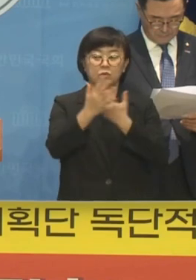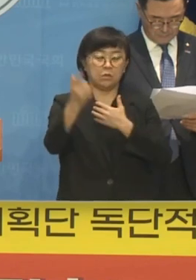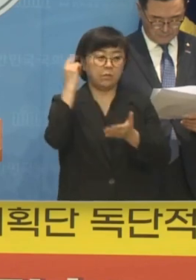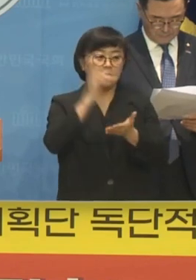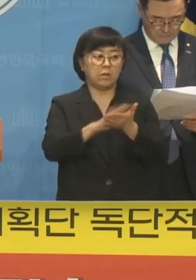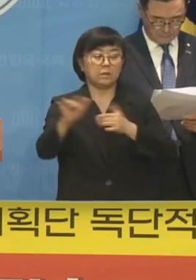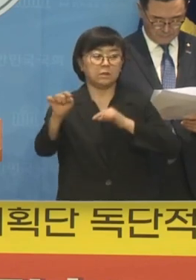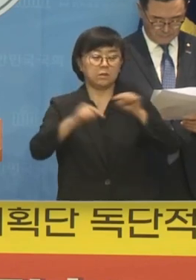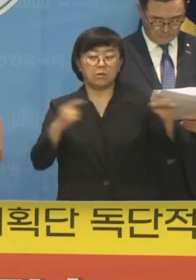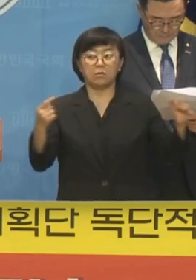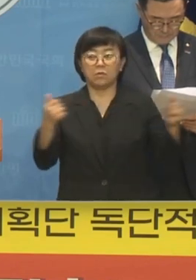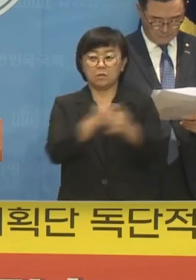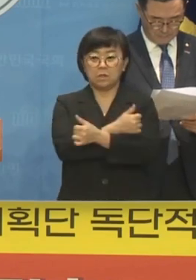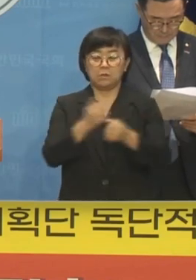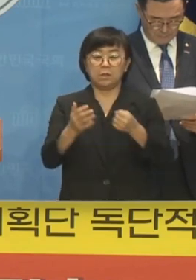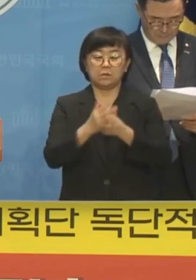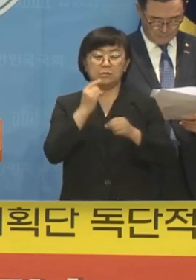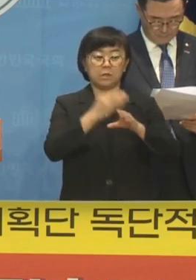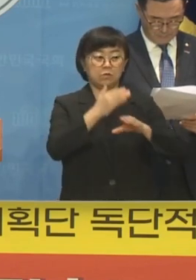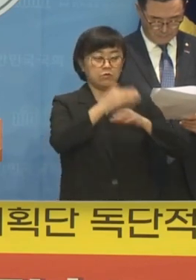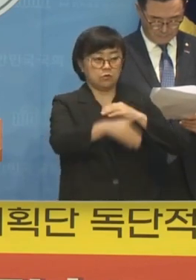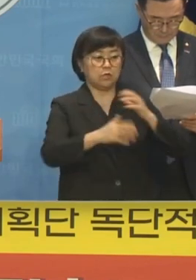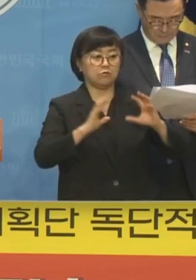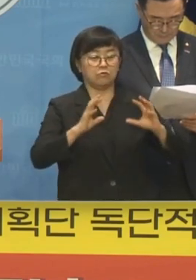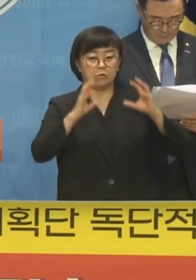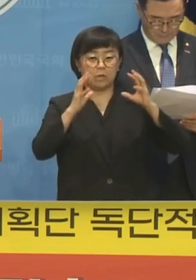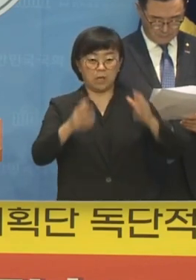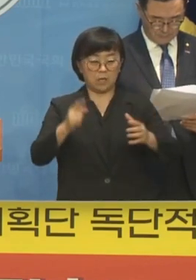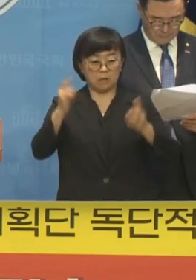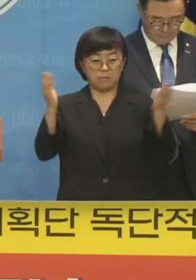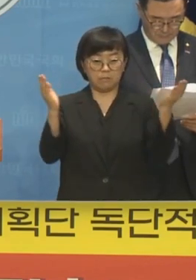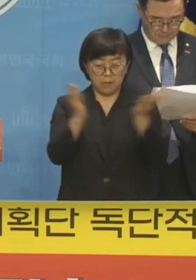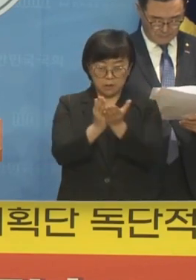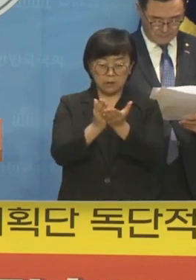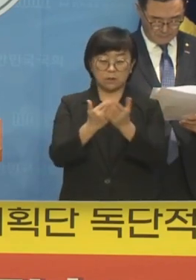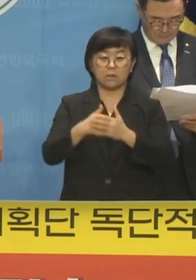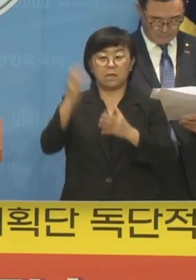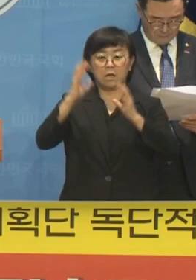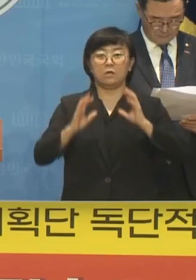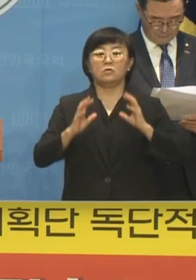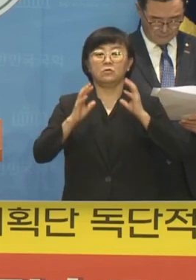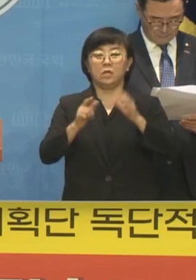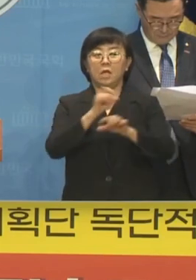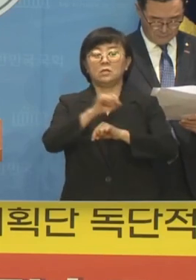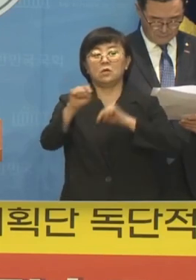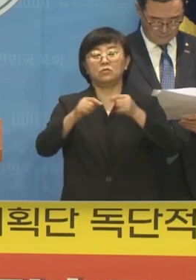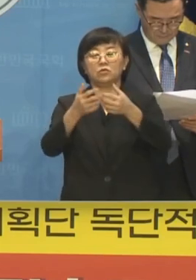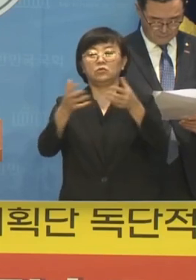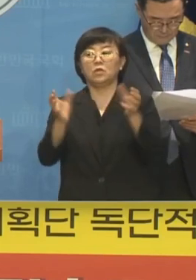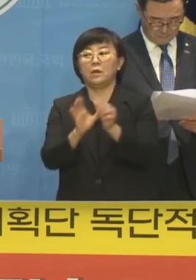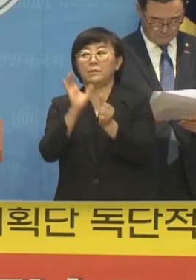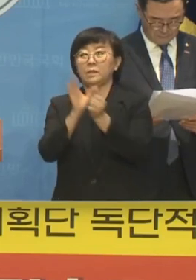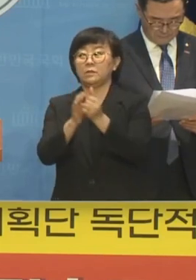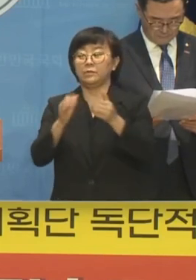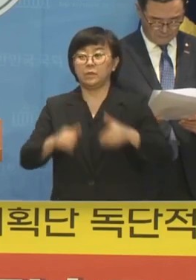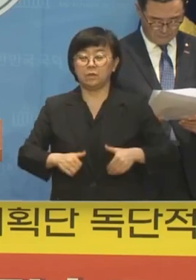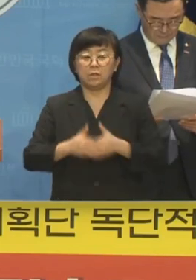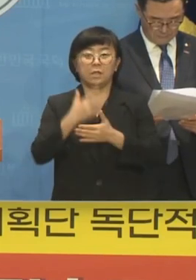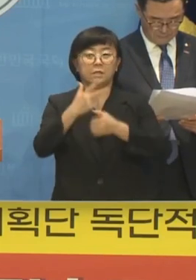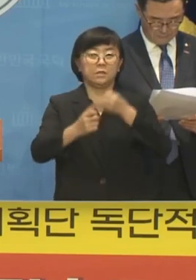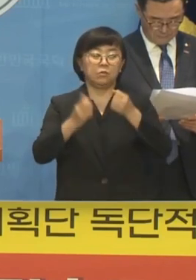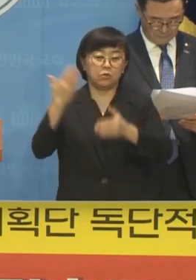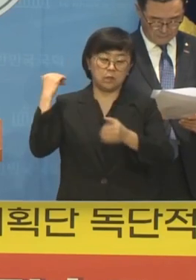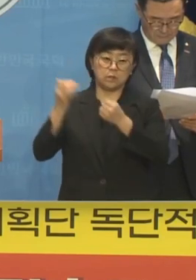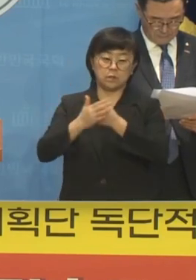평화적 정권 교체를 이룩한 민주주의 국가의 이상에 걸맞는 대한민국 행정부가 되어야 합니다. 75년